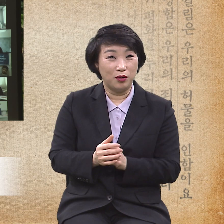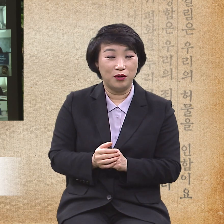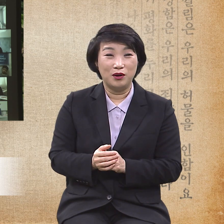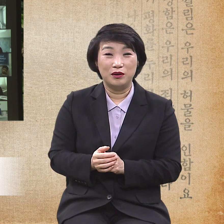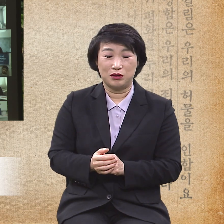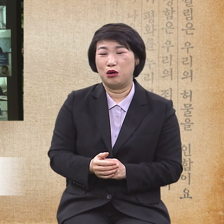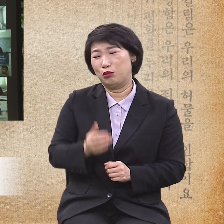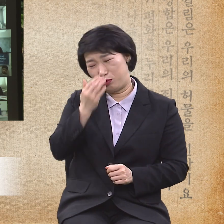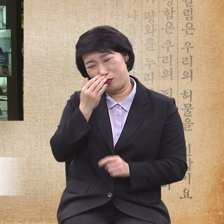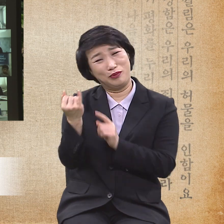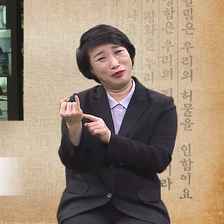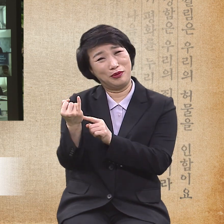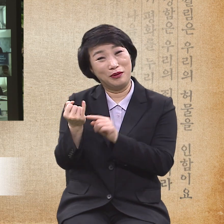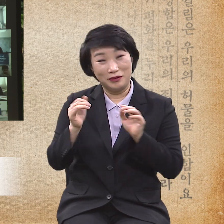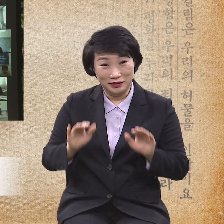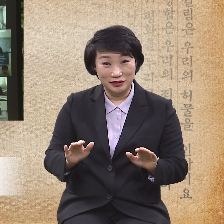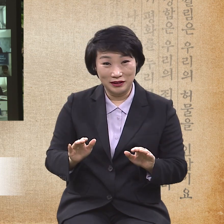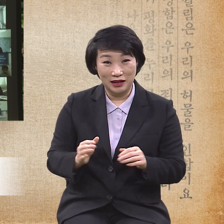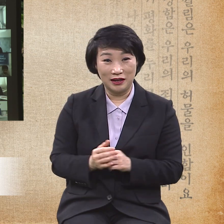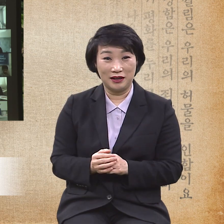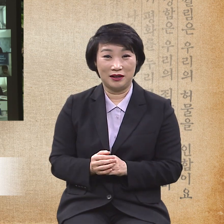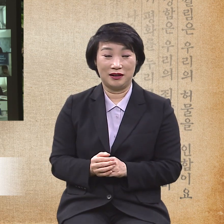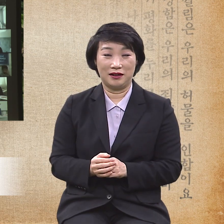순둥이야, 순둥이. 근데